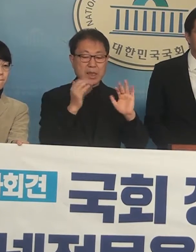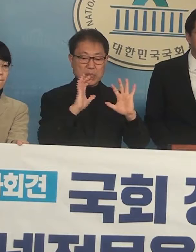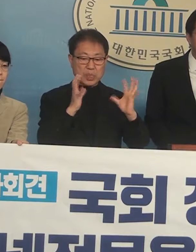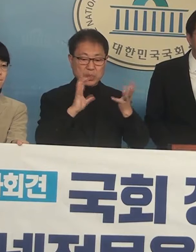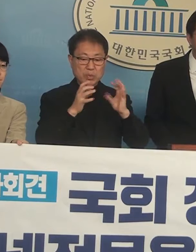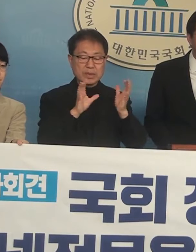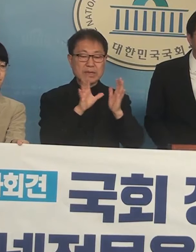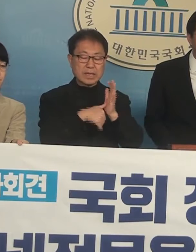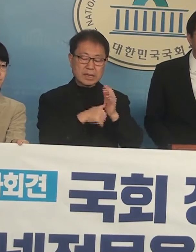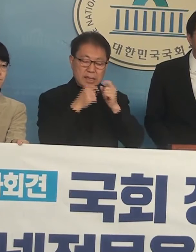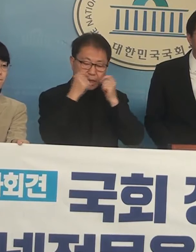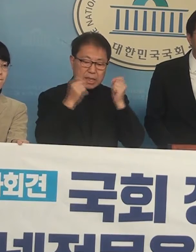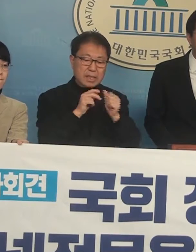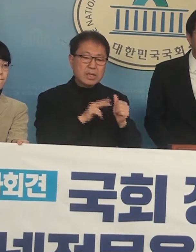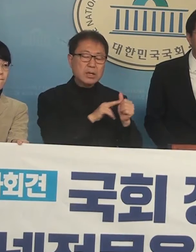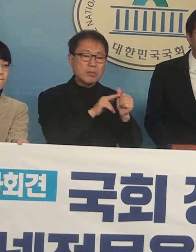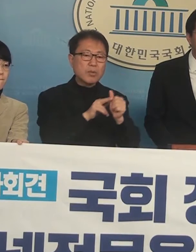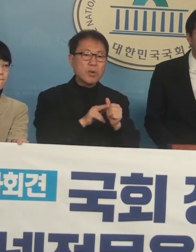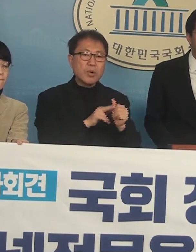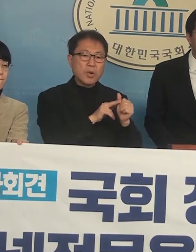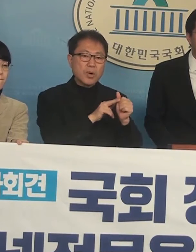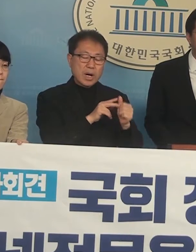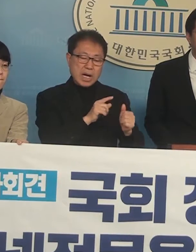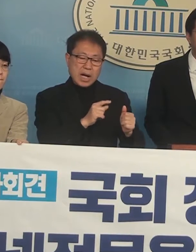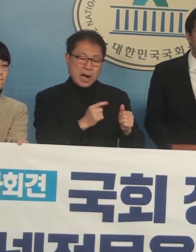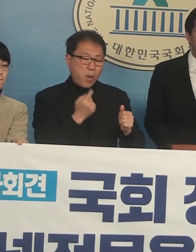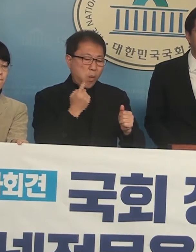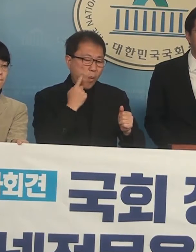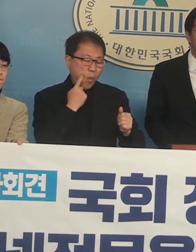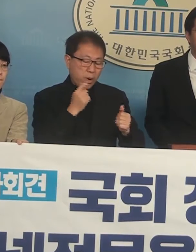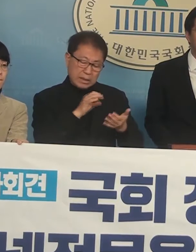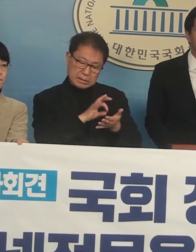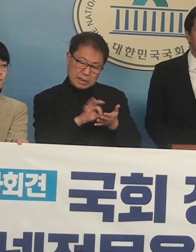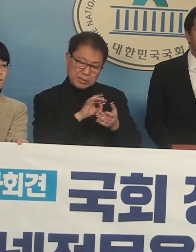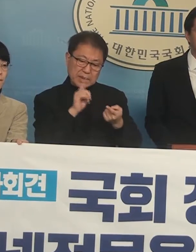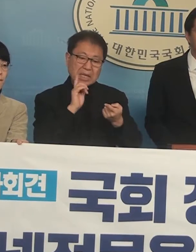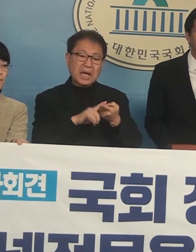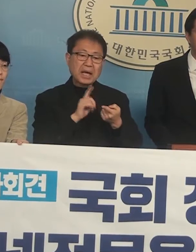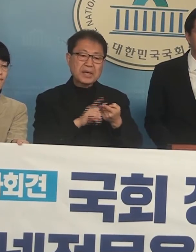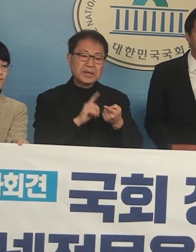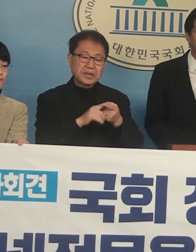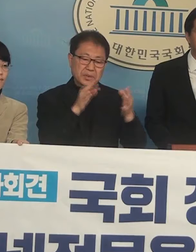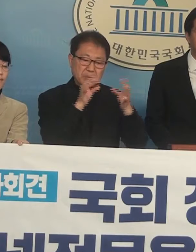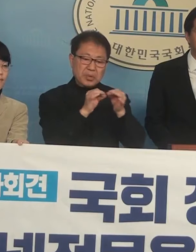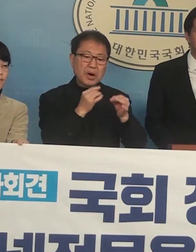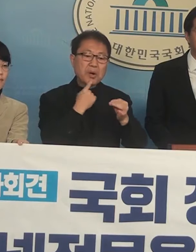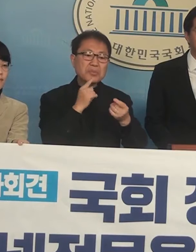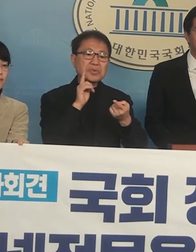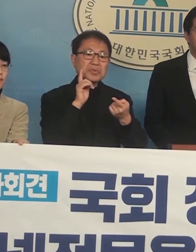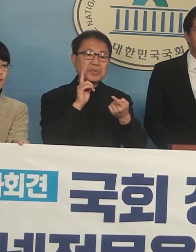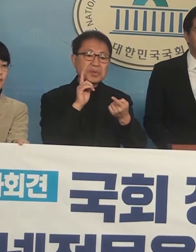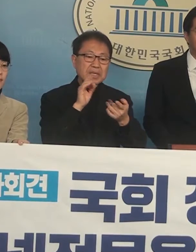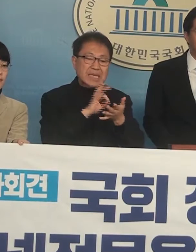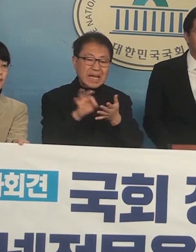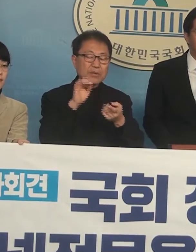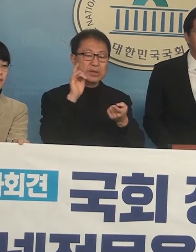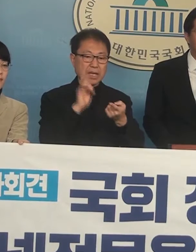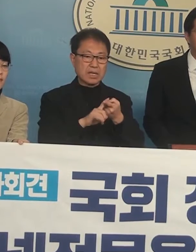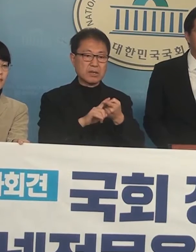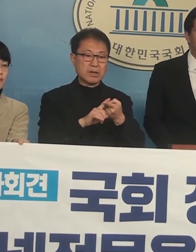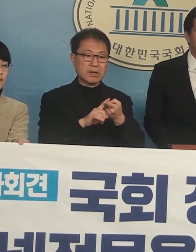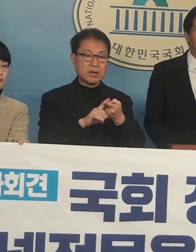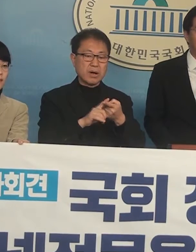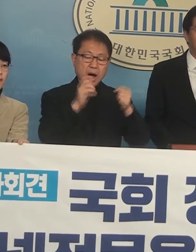회의에서는 개인정보의 가명처리, 익명처리에 관해서, 그리고 그 동의 없는 결합에 관해서